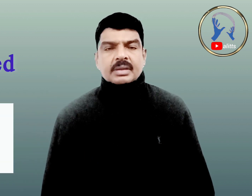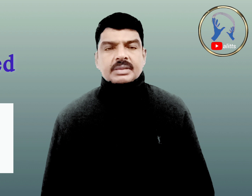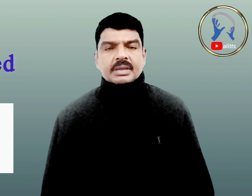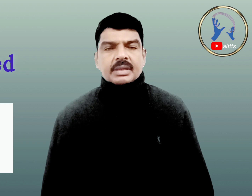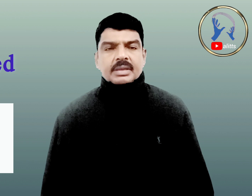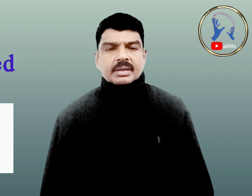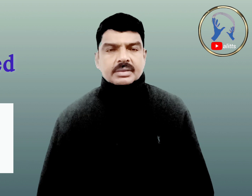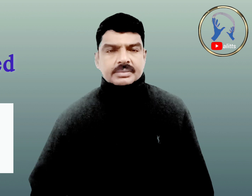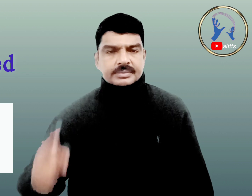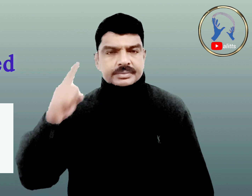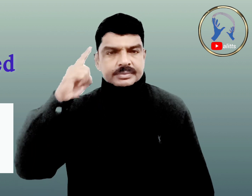यकीनन,